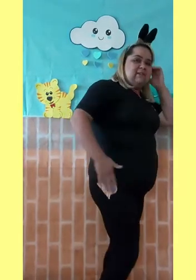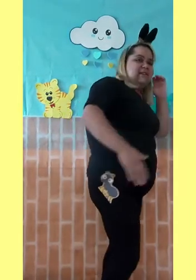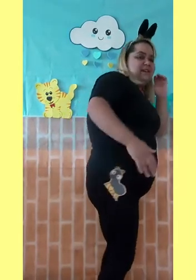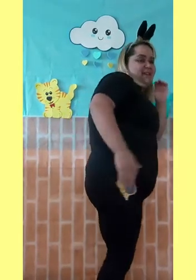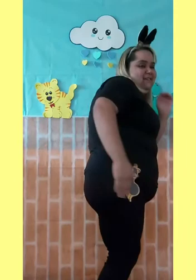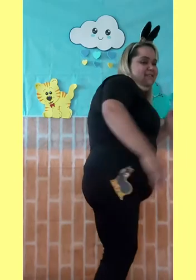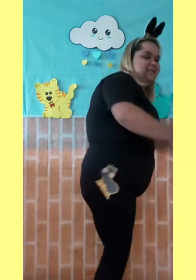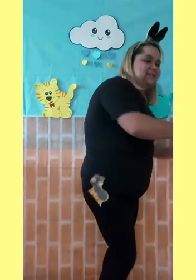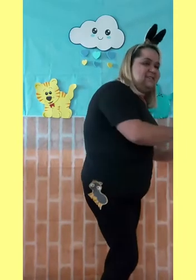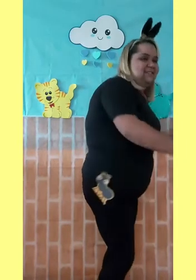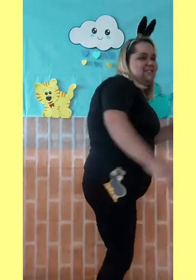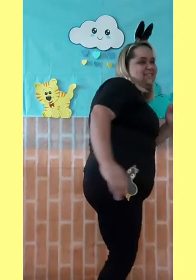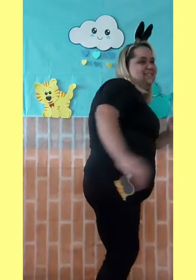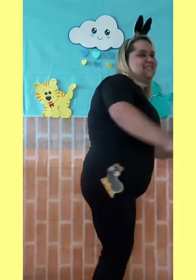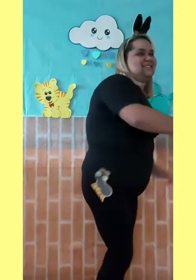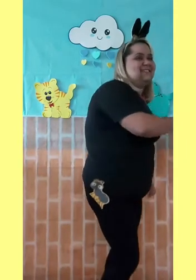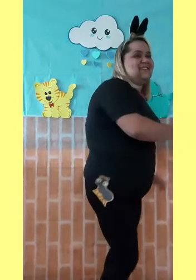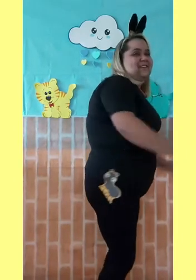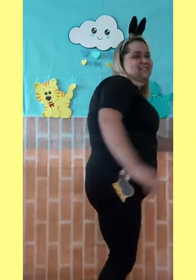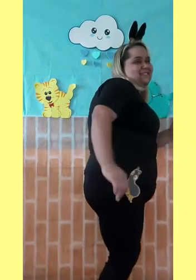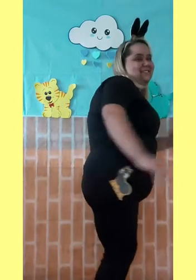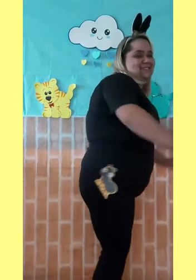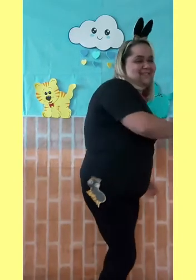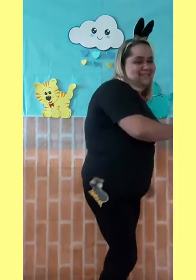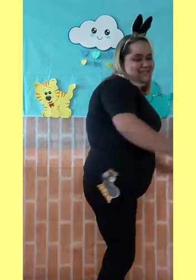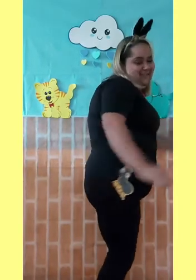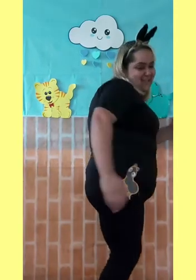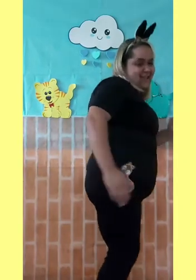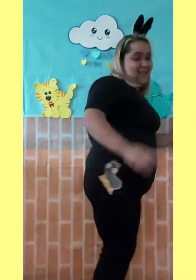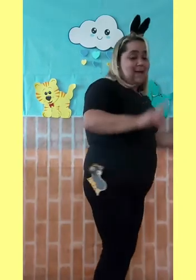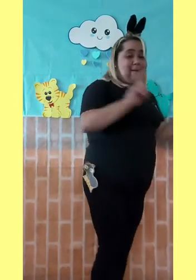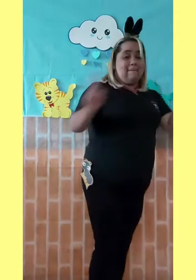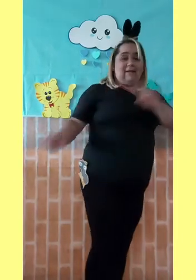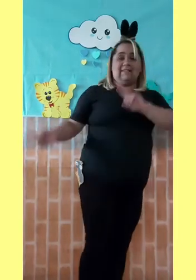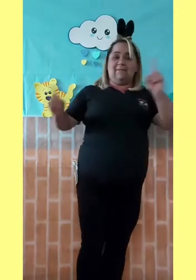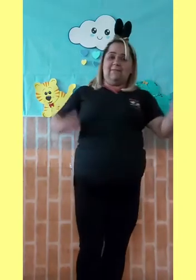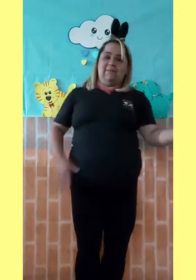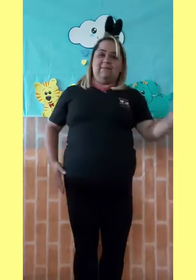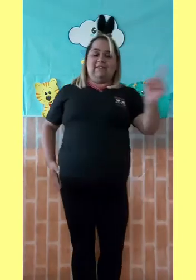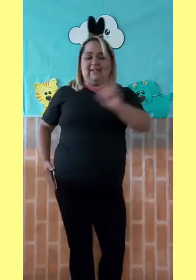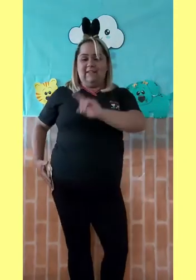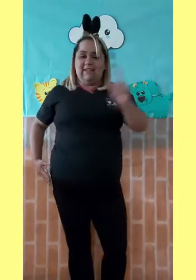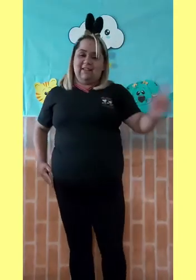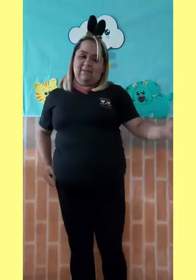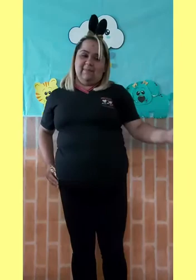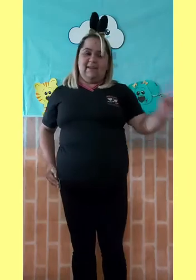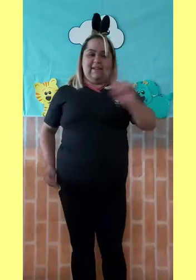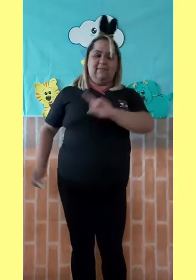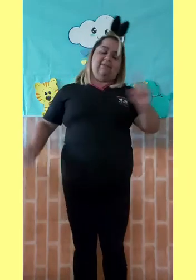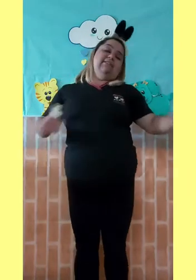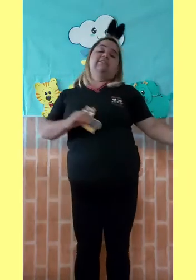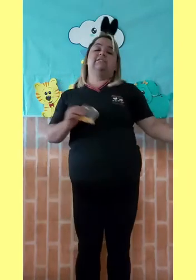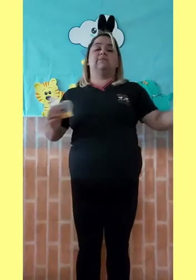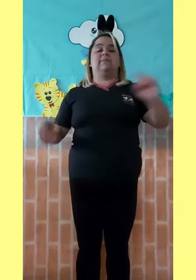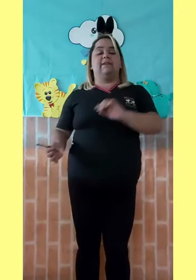eu sacudi, sacudi, sacudi, sacudi, sacudi, mas a formiguinha não parava de subir.